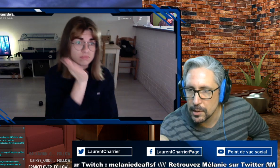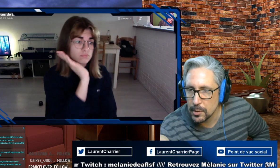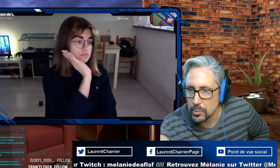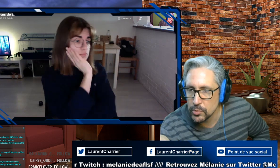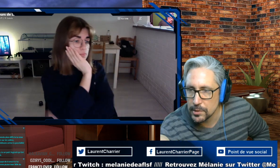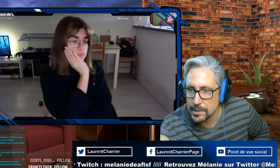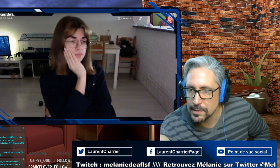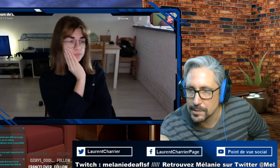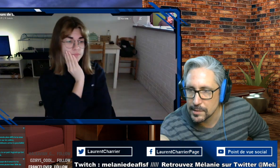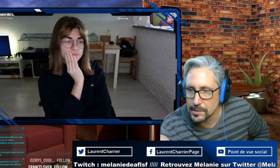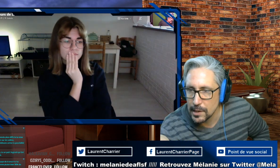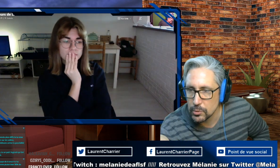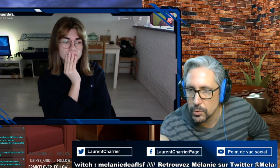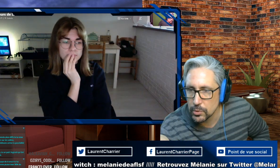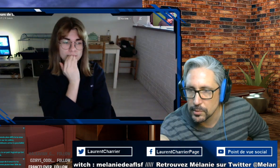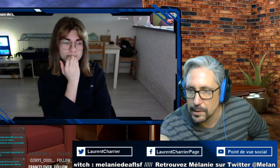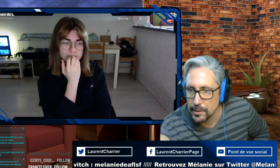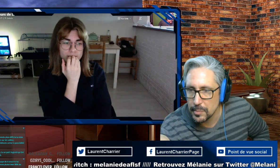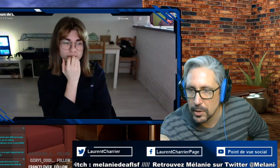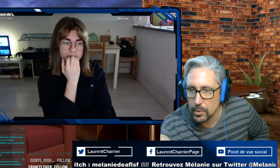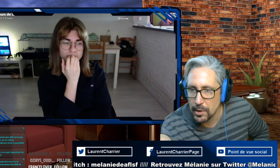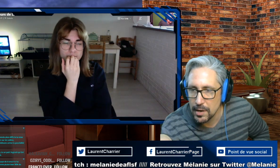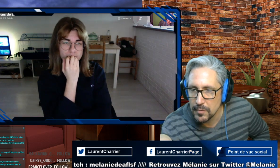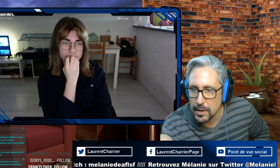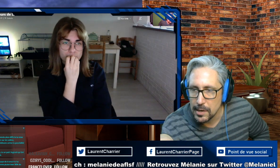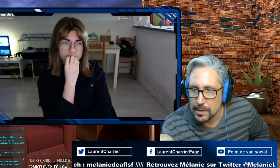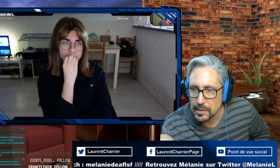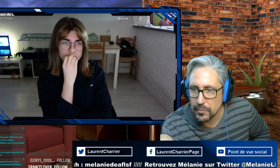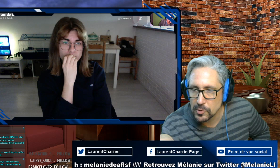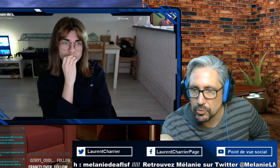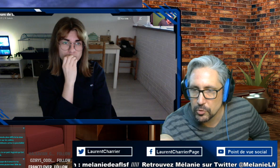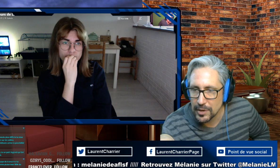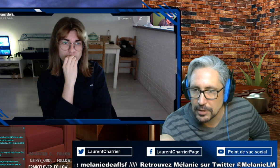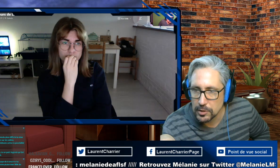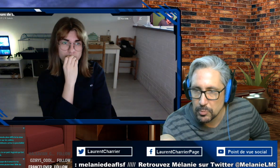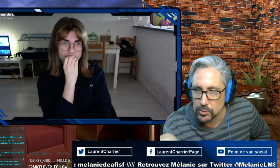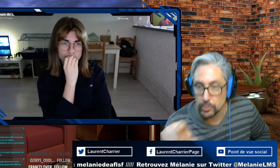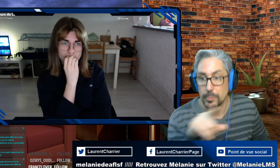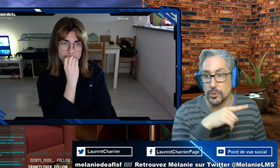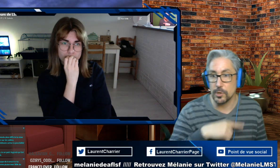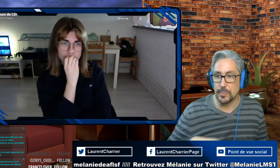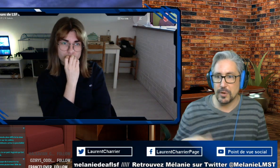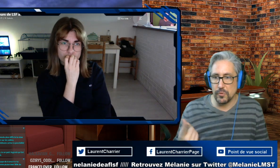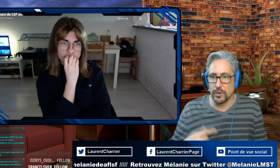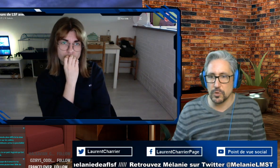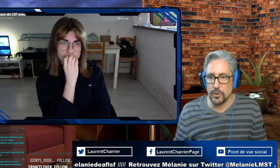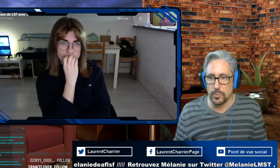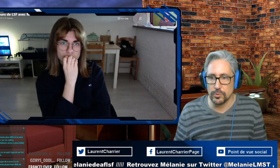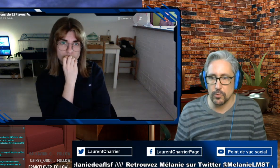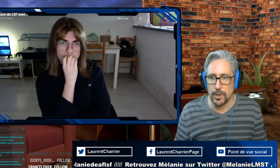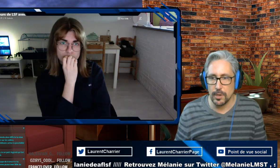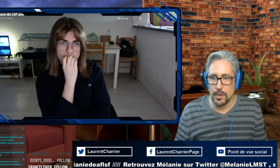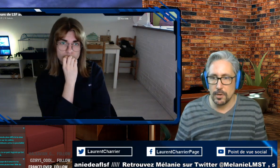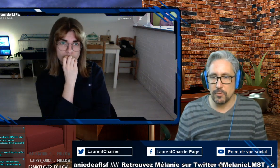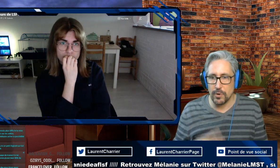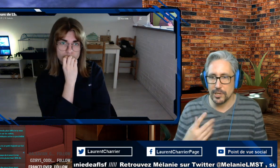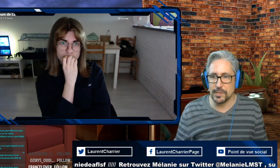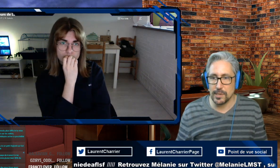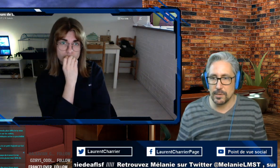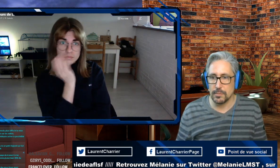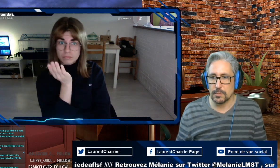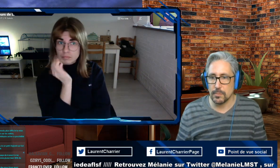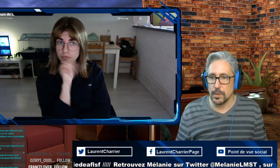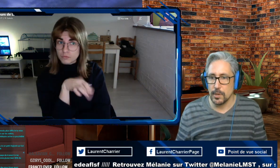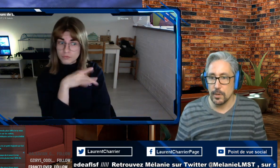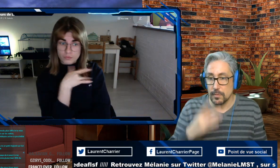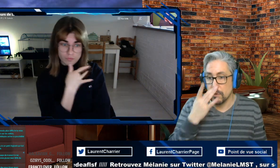Il existe un module qui essaie de transcrire les paroles en live. Ça fonctionne plutôt bien 90% du temps. Bah, je connais pas. Faudra que je voie le module. Ouais. Faudra que